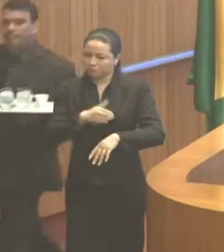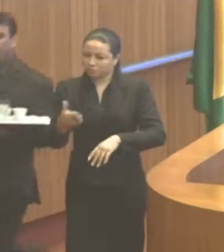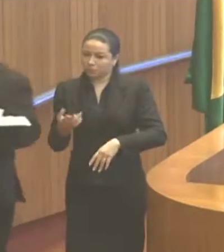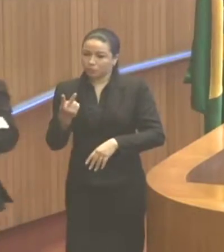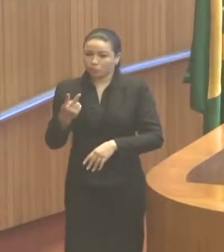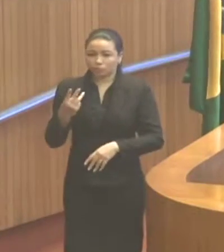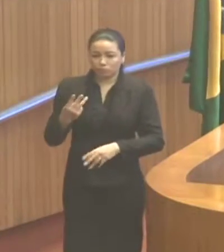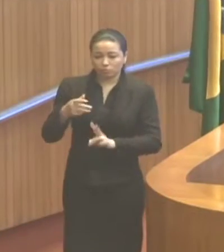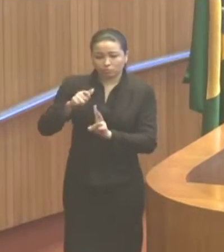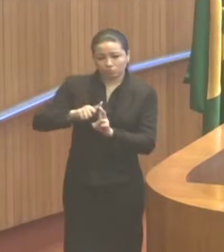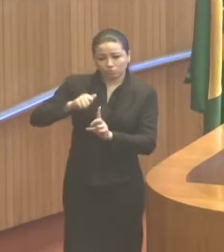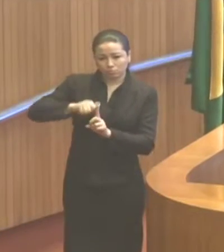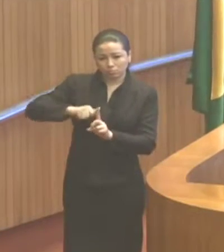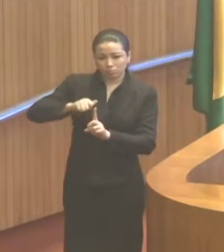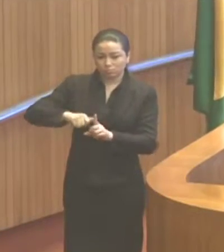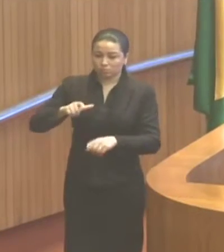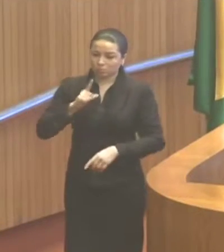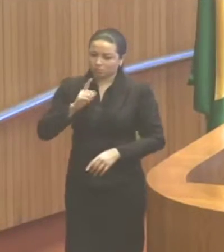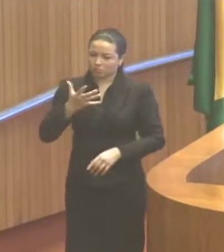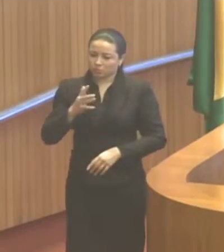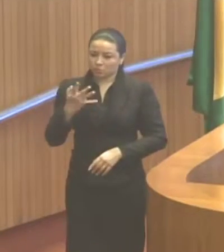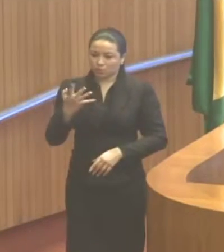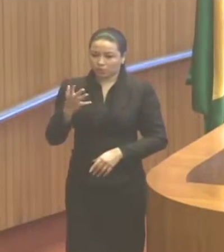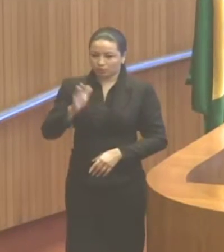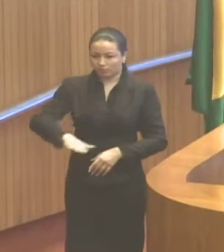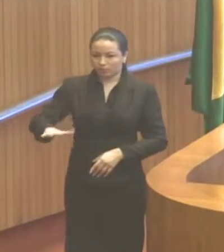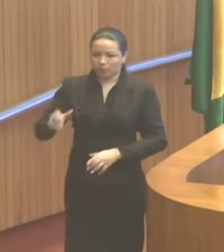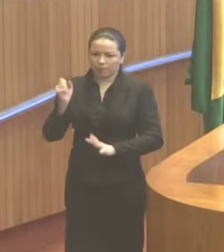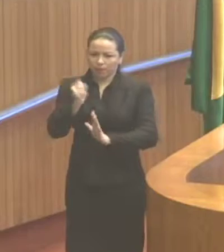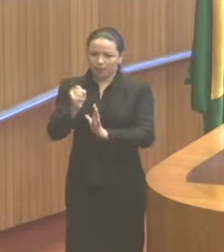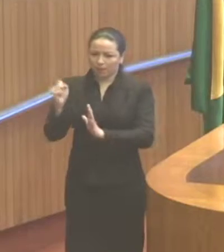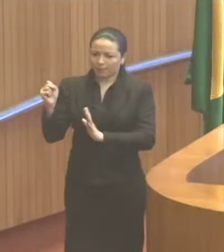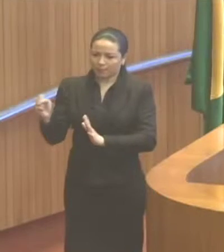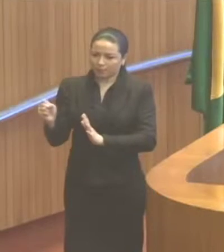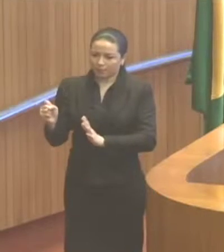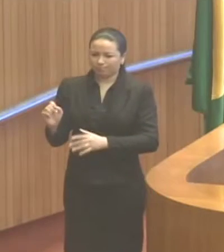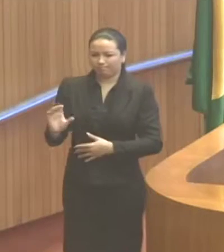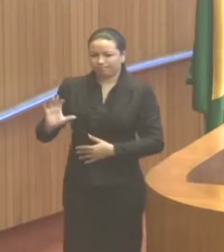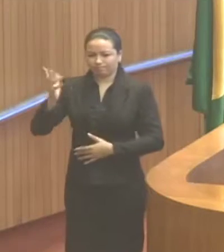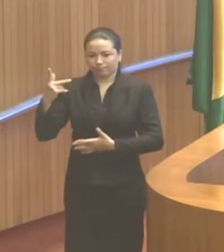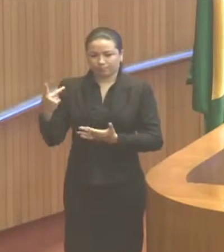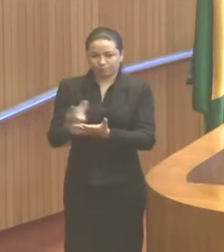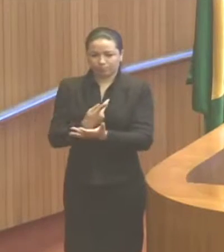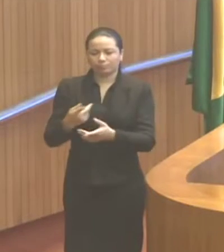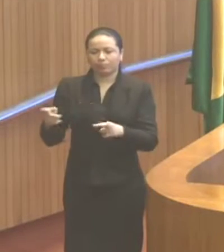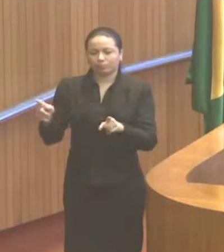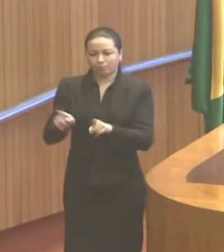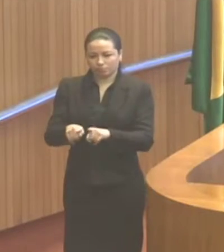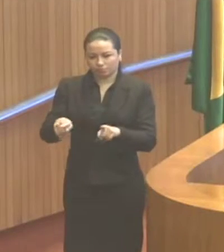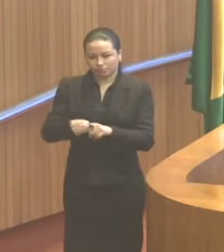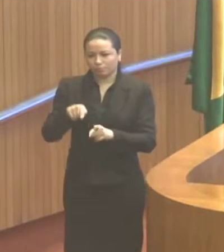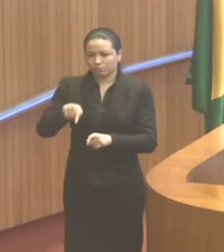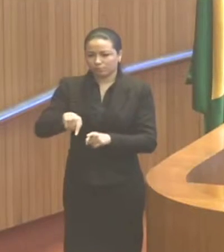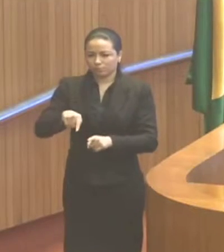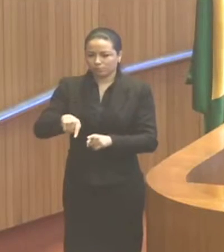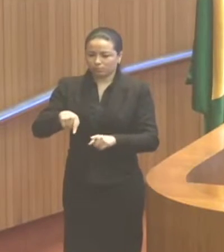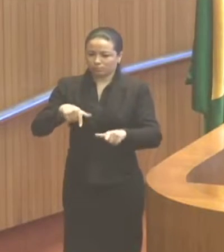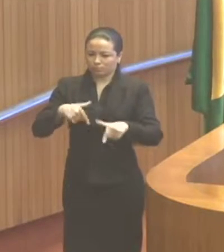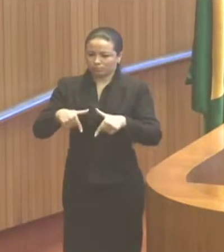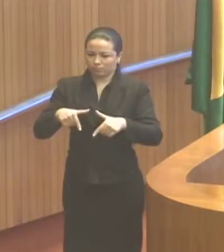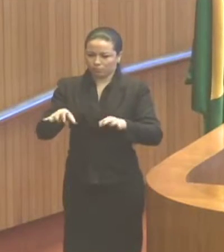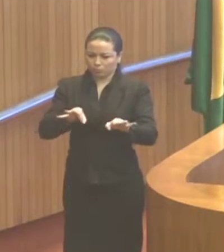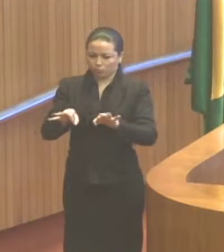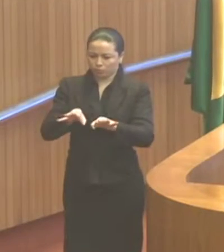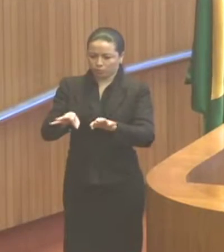3 meses, pelo menos 4 crianças assassinadas, vítimas também dessa ação